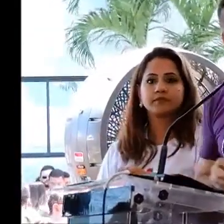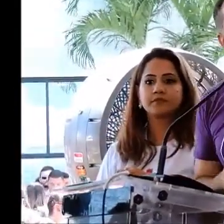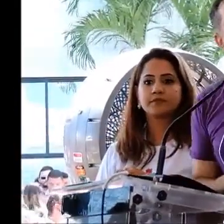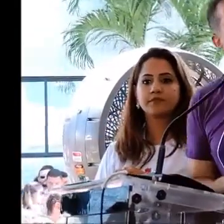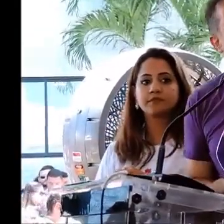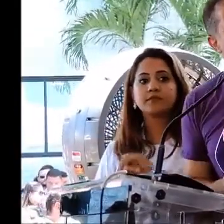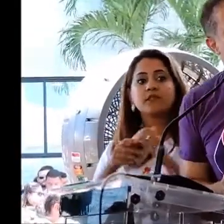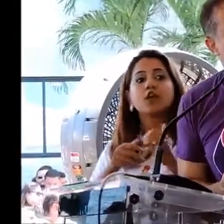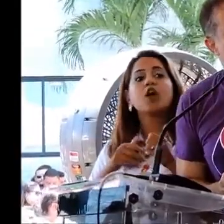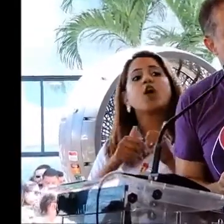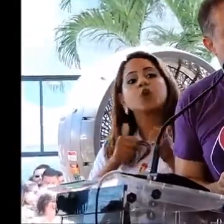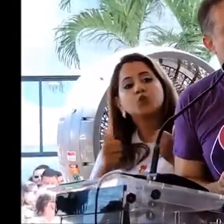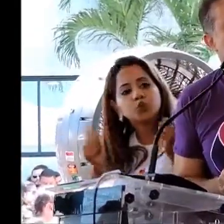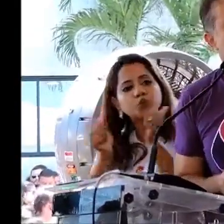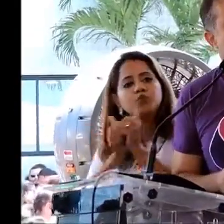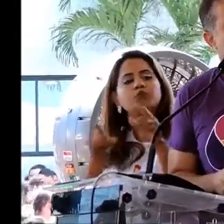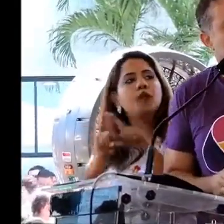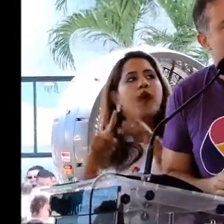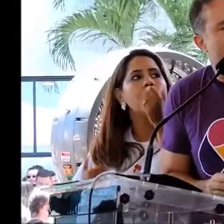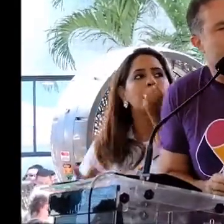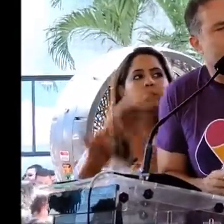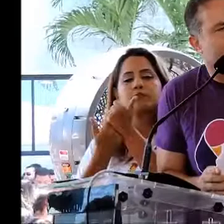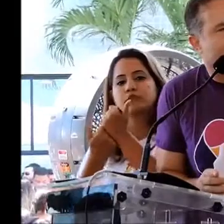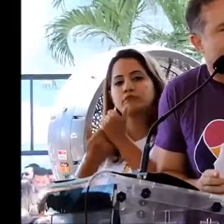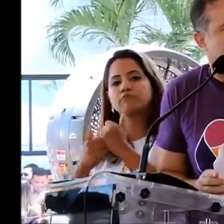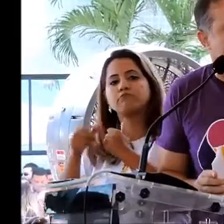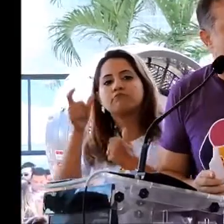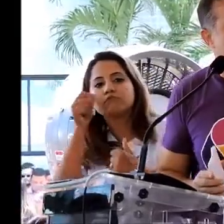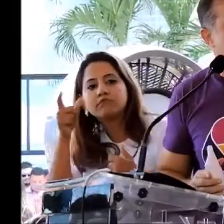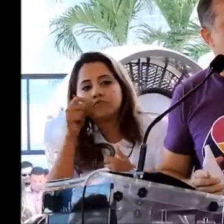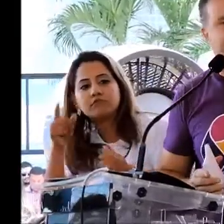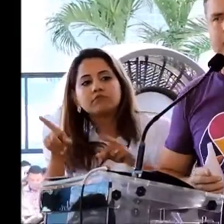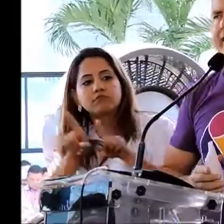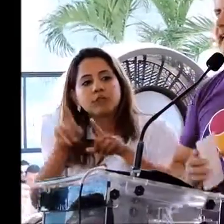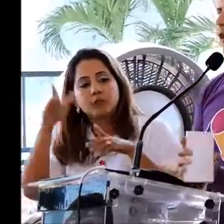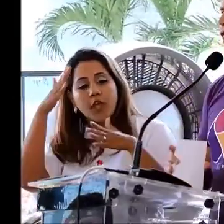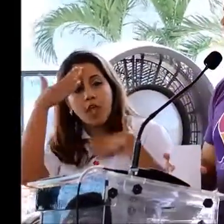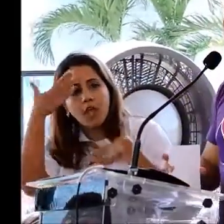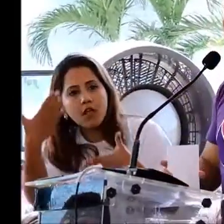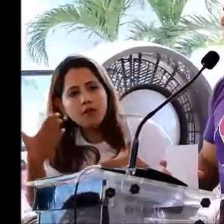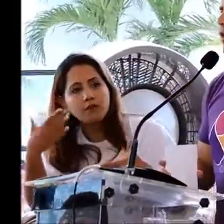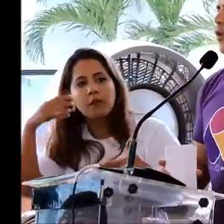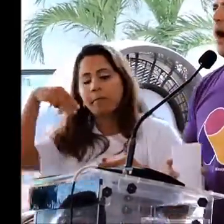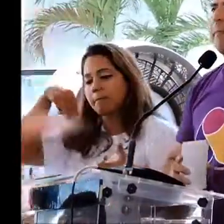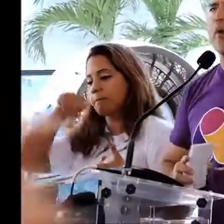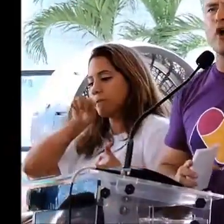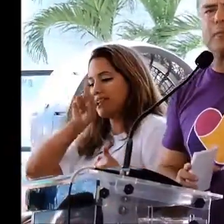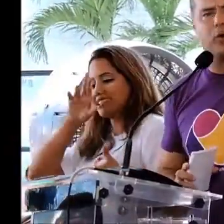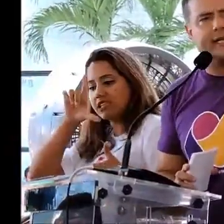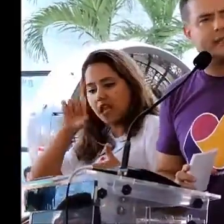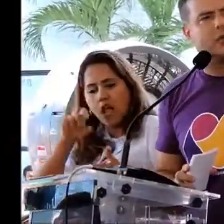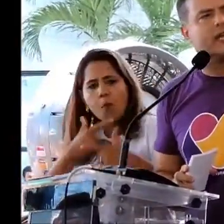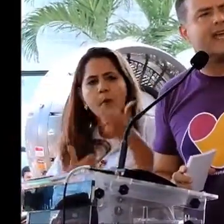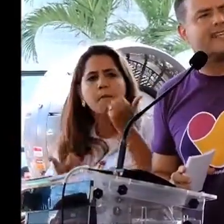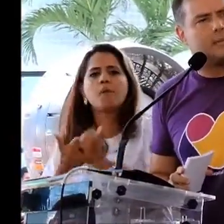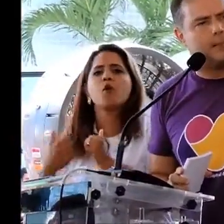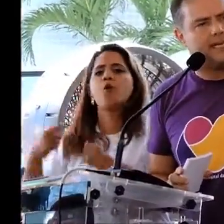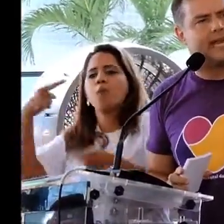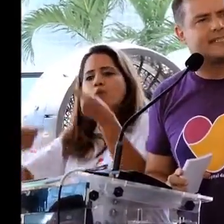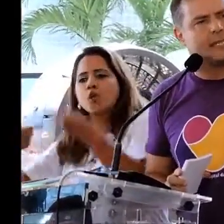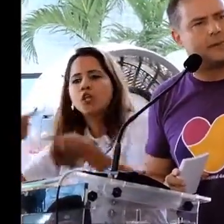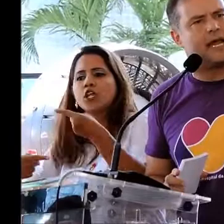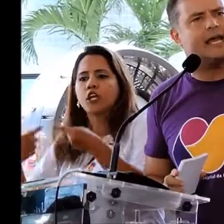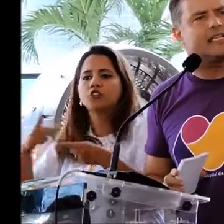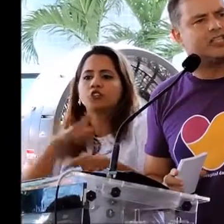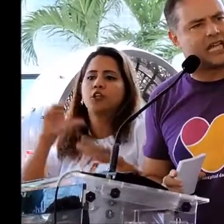E ao lado do apoio político do senador Renan, eu queria agradecer, presidente Marcelo Vitor, o apoio político que